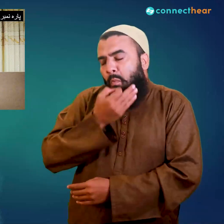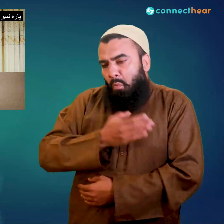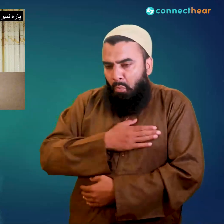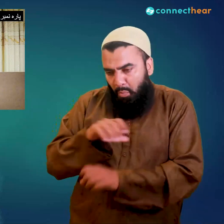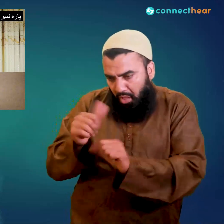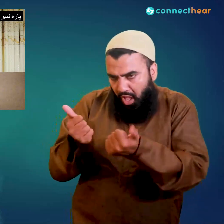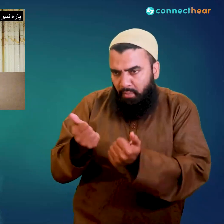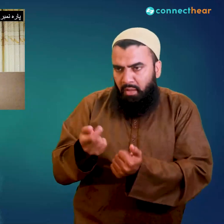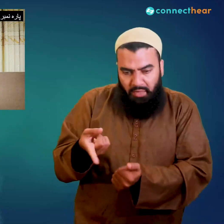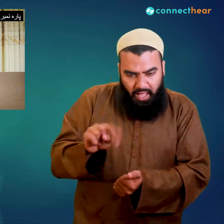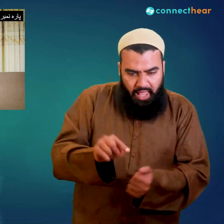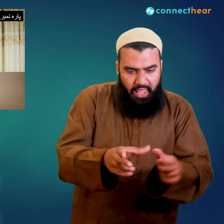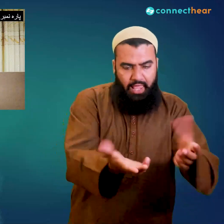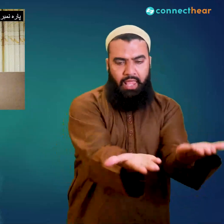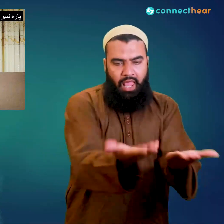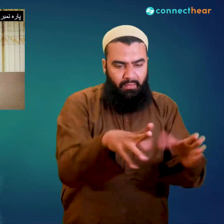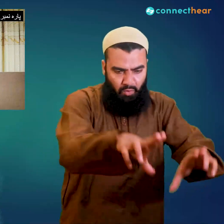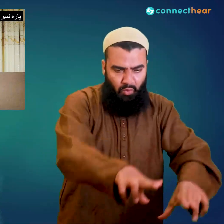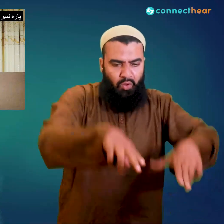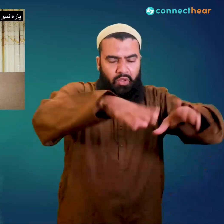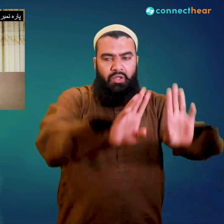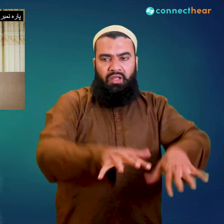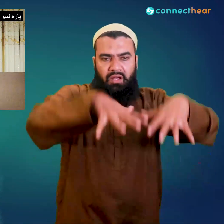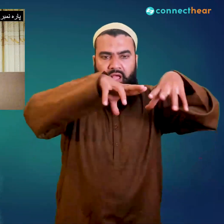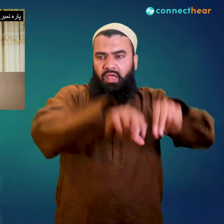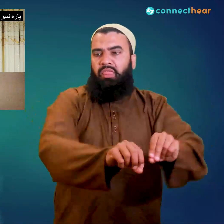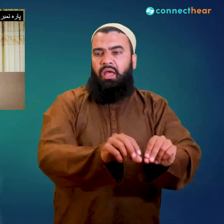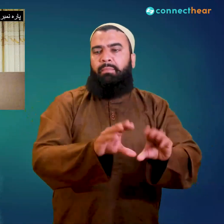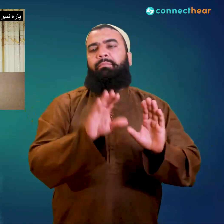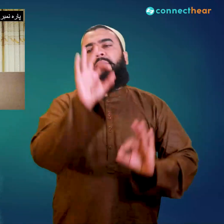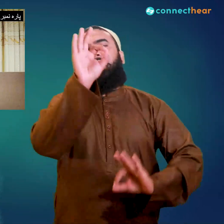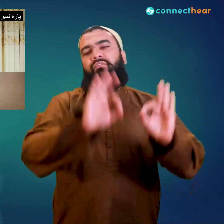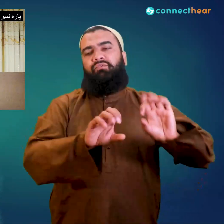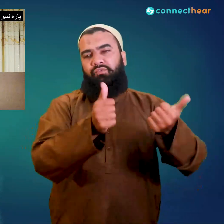سے بچ جائیں۔ پارہ نمبر 13